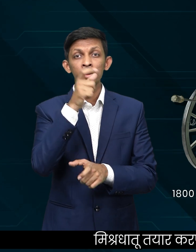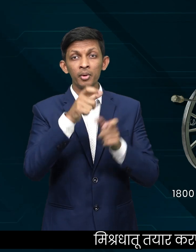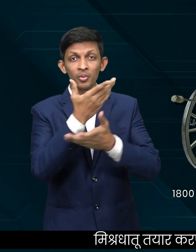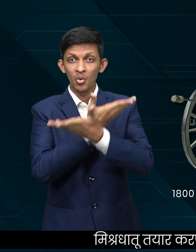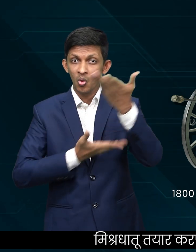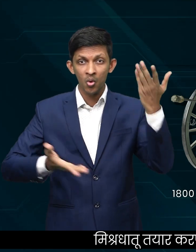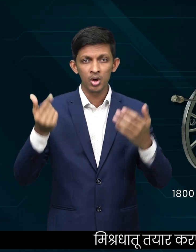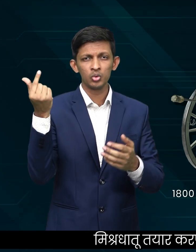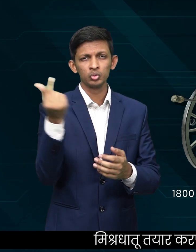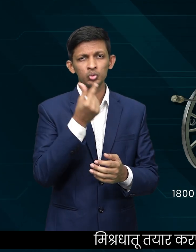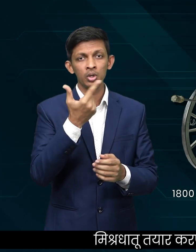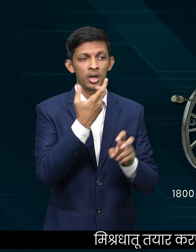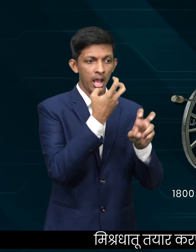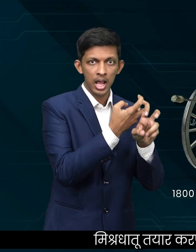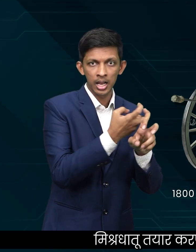संकल्पना खूप जुनी आहे.